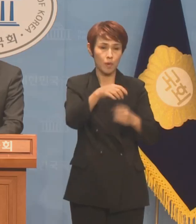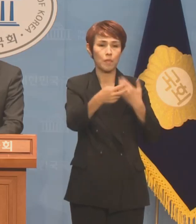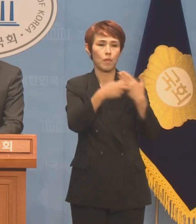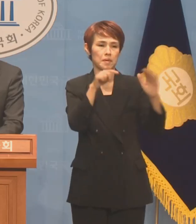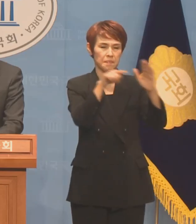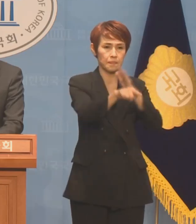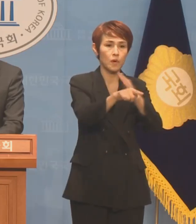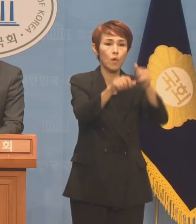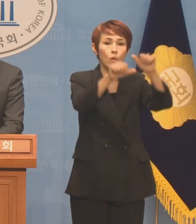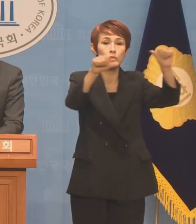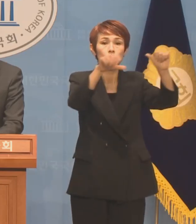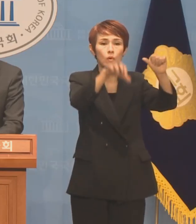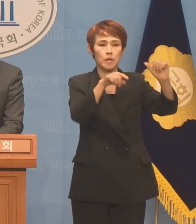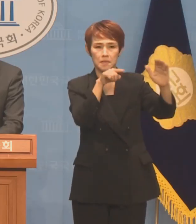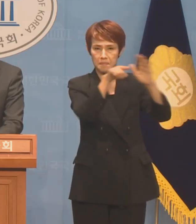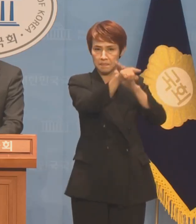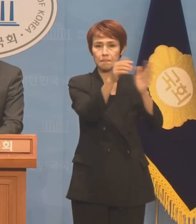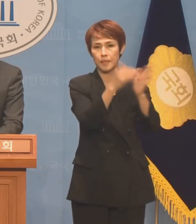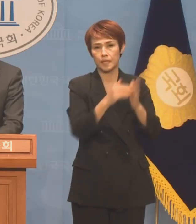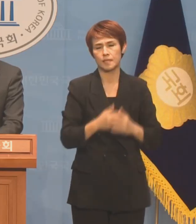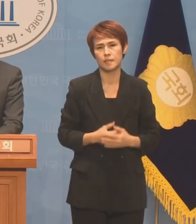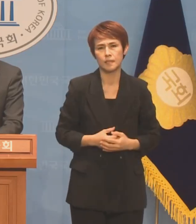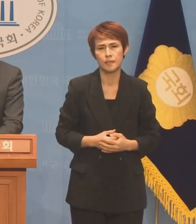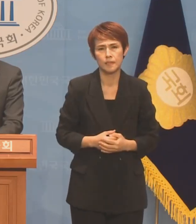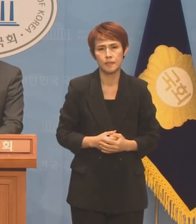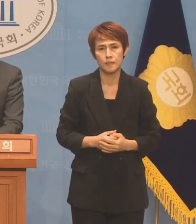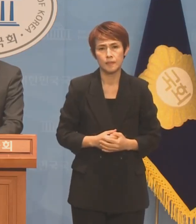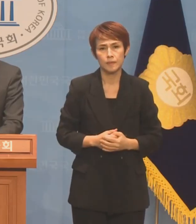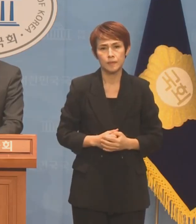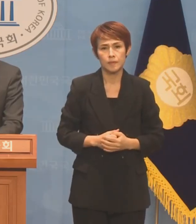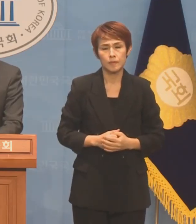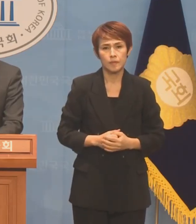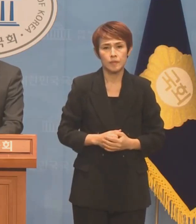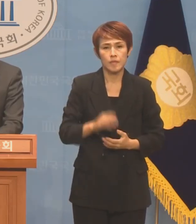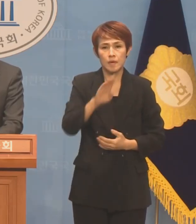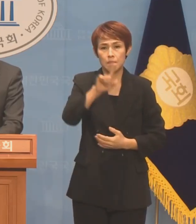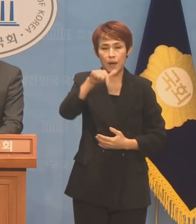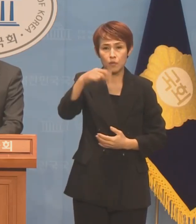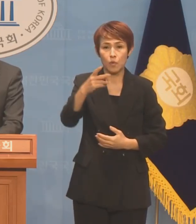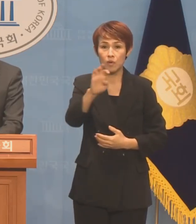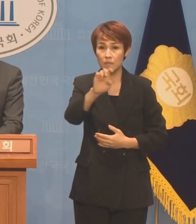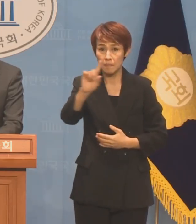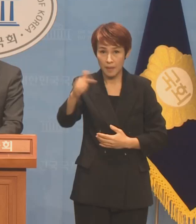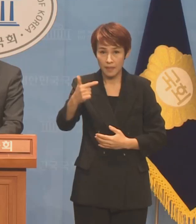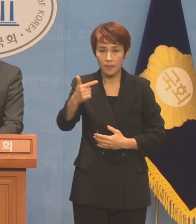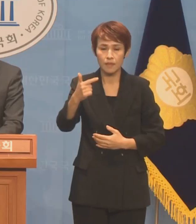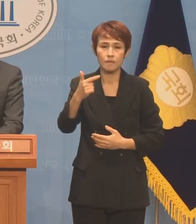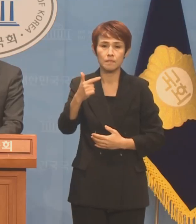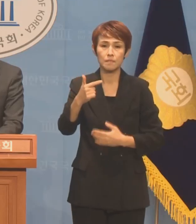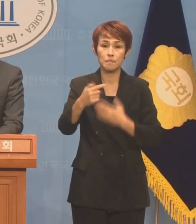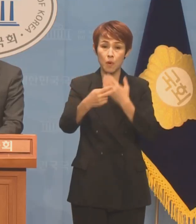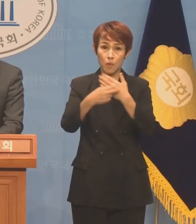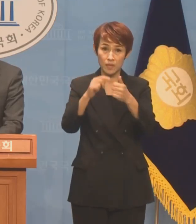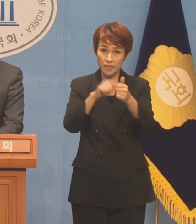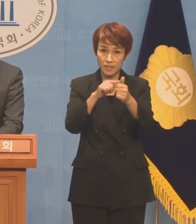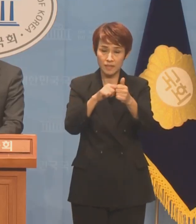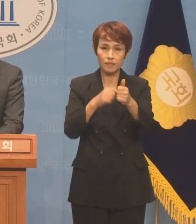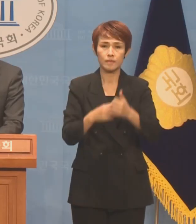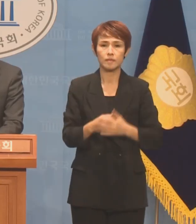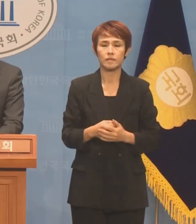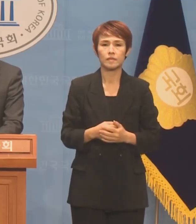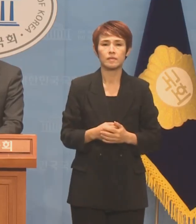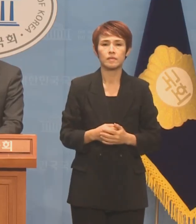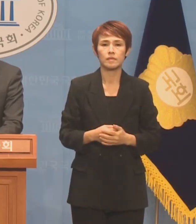있는 박동만 성형외과로 올라갔습니다. 박동만 성형외과 박동만 원장은 22년